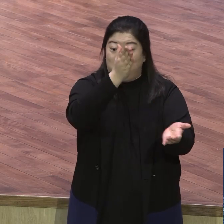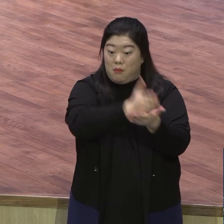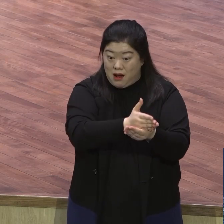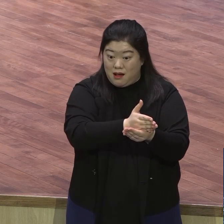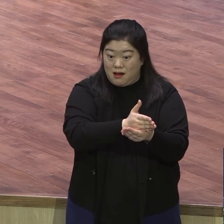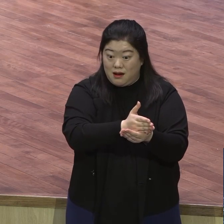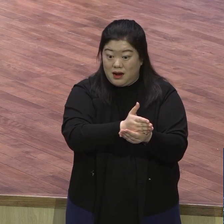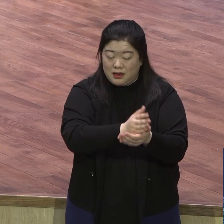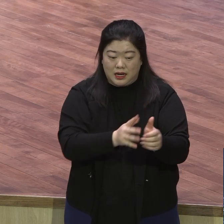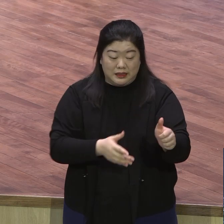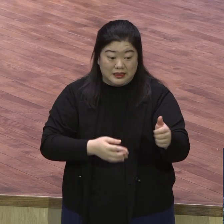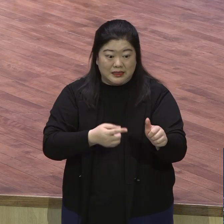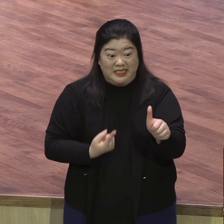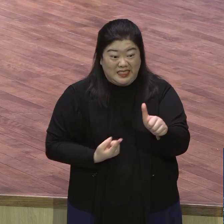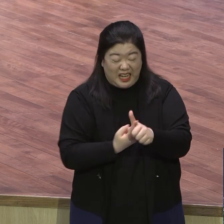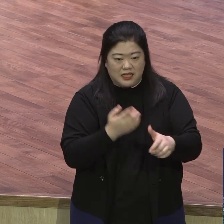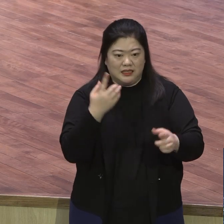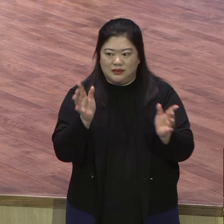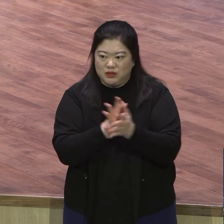살인만이 살인이 아니다.